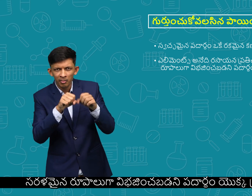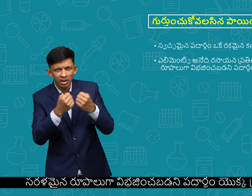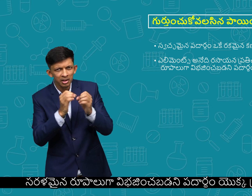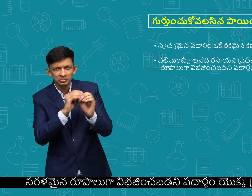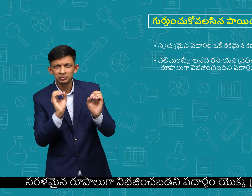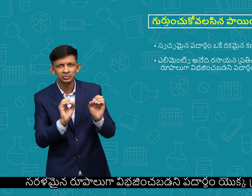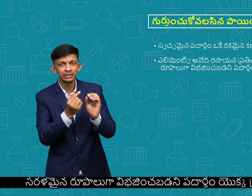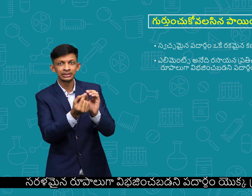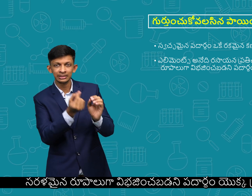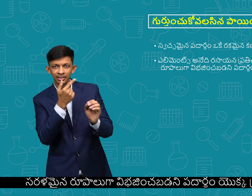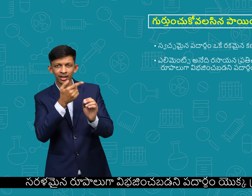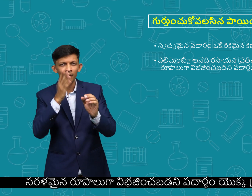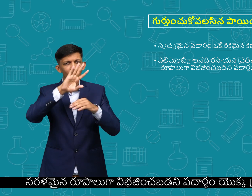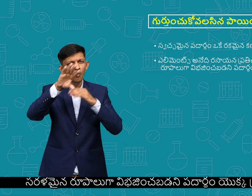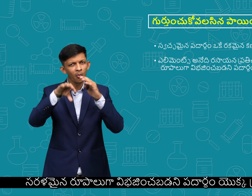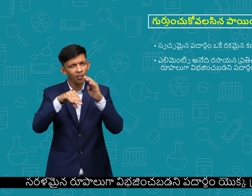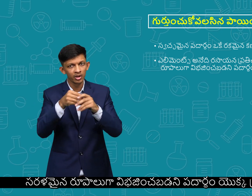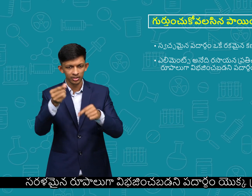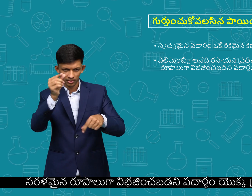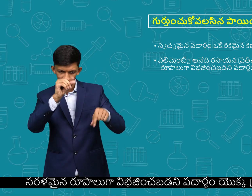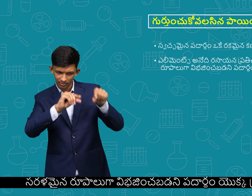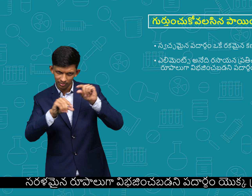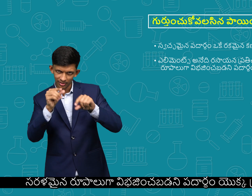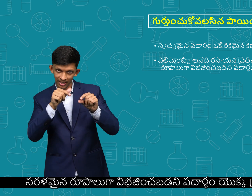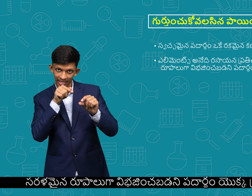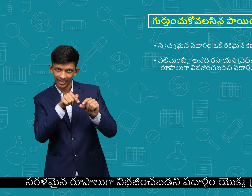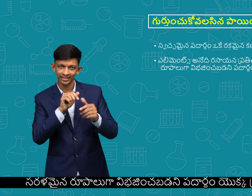యొక్క ప్రాథమిక రూపం.